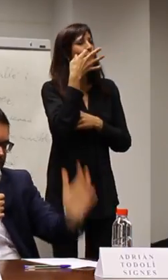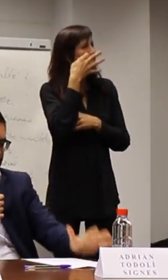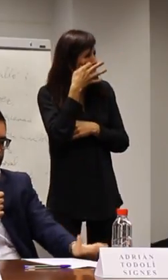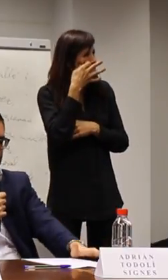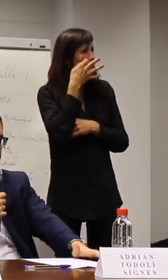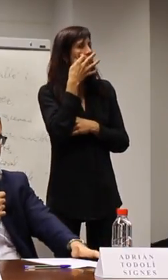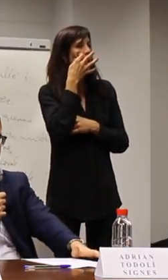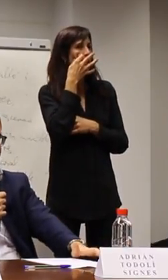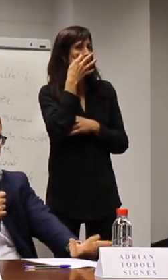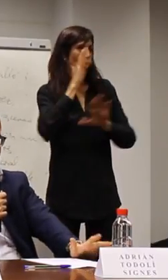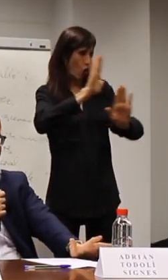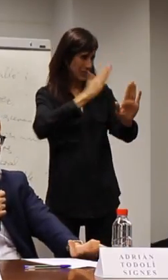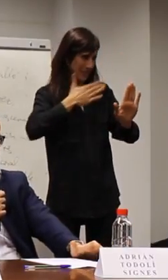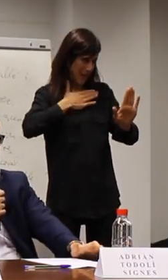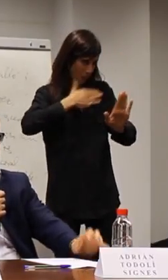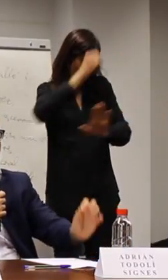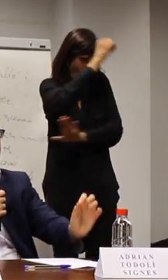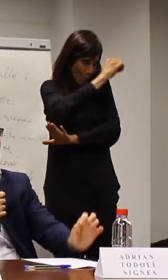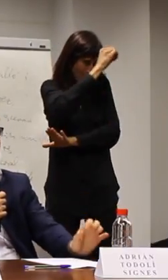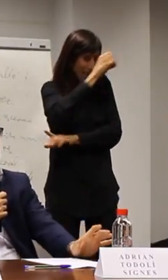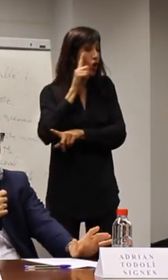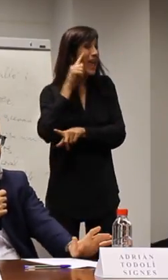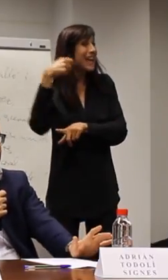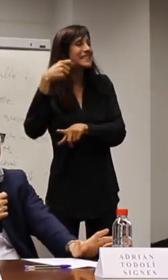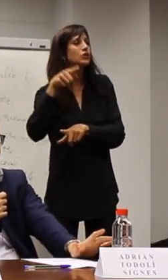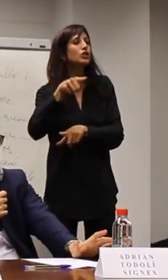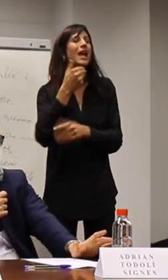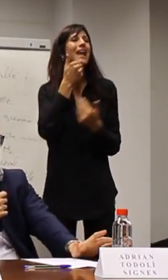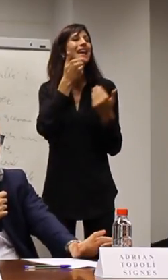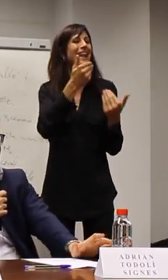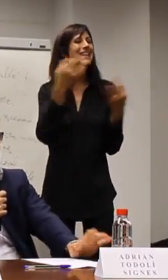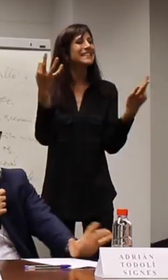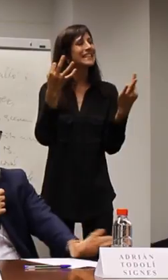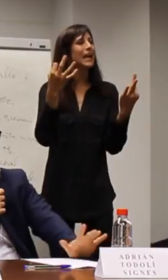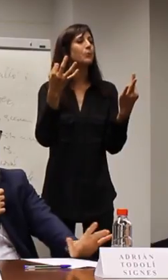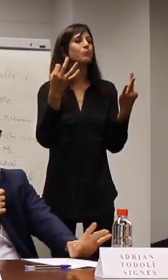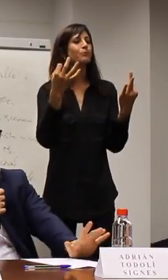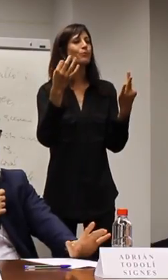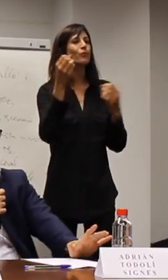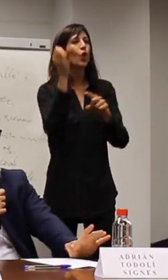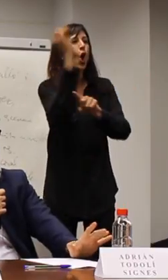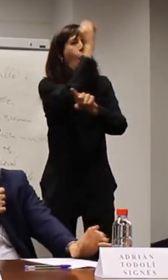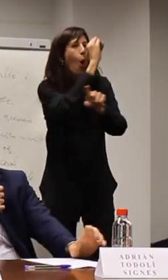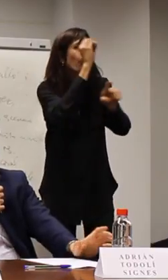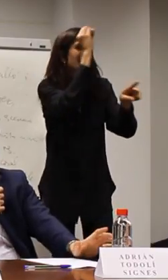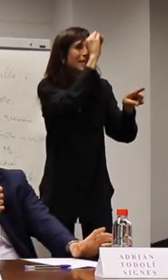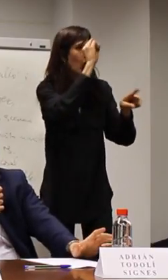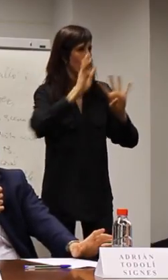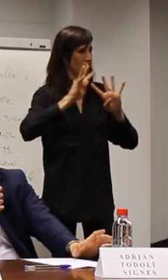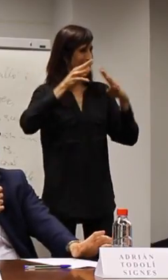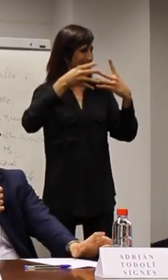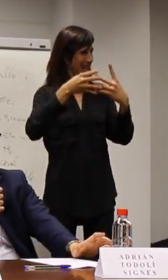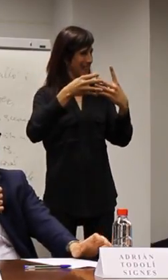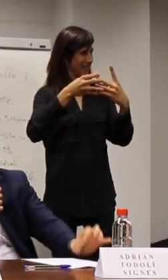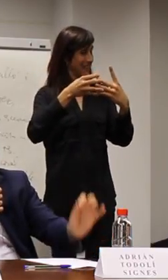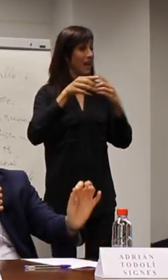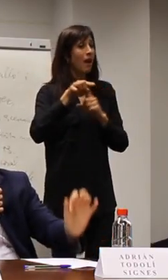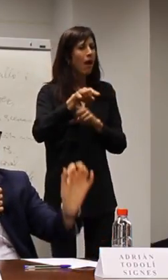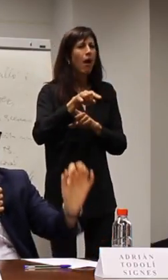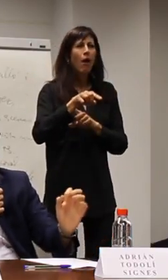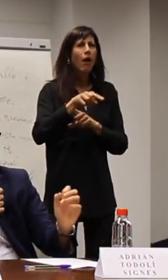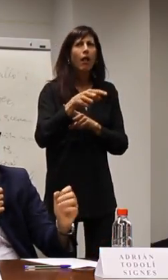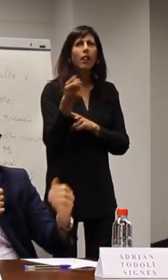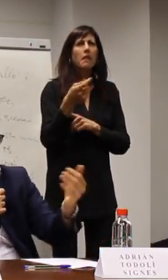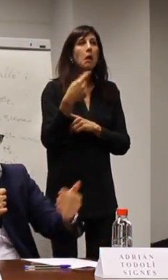menos obviamente siempre en mi opinión, que por qué tiene tanto éxito es por el tema de la reputación online. Que es una cosa que normalmente no le damos tanta importancia. Pero el tema